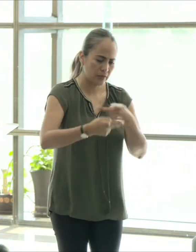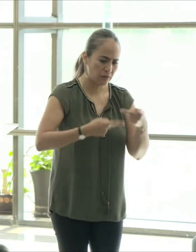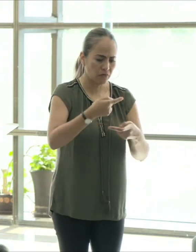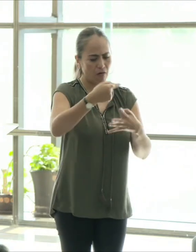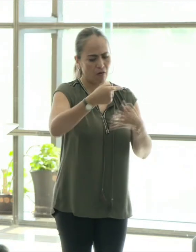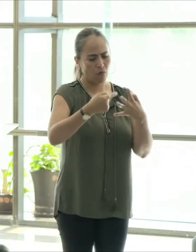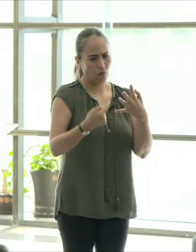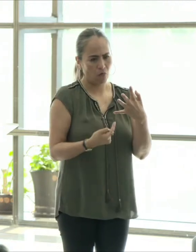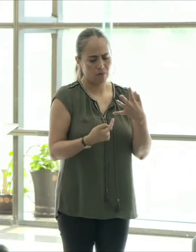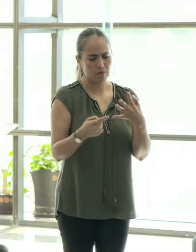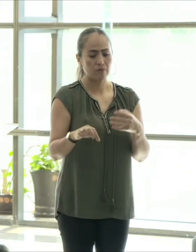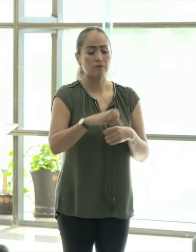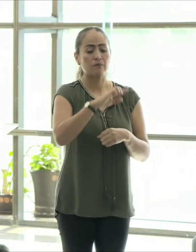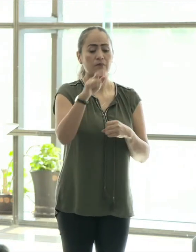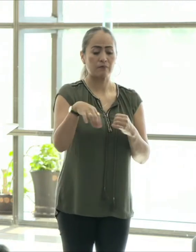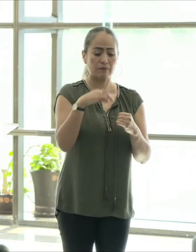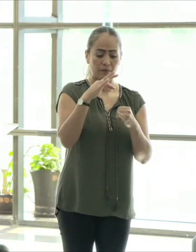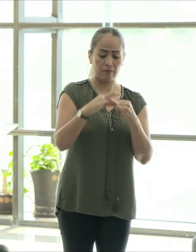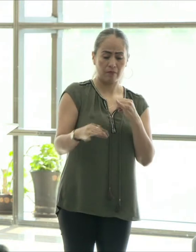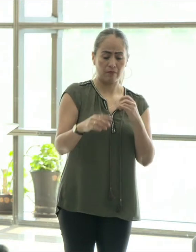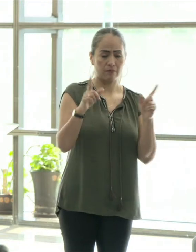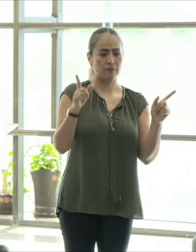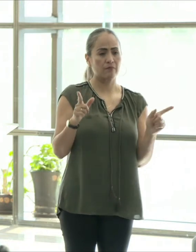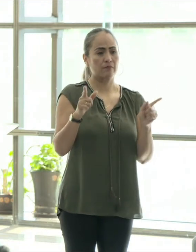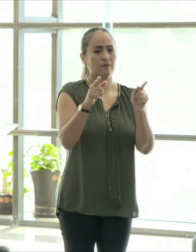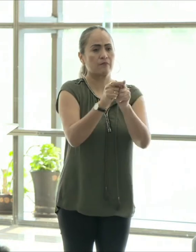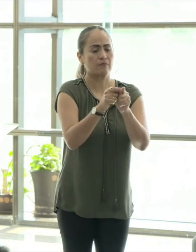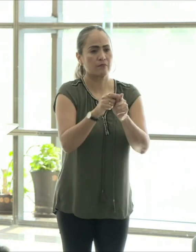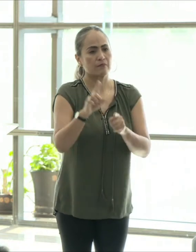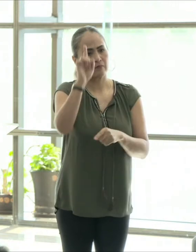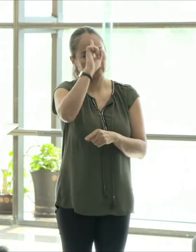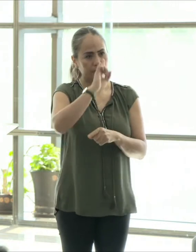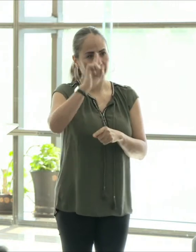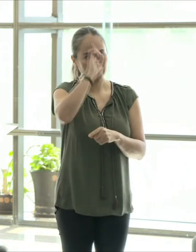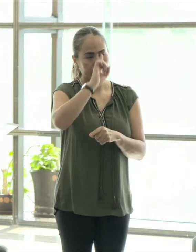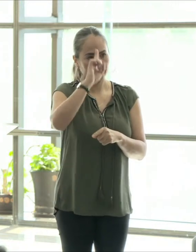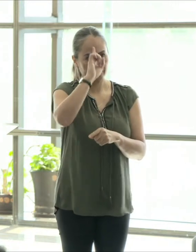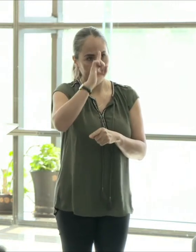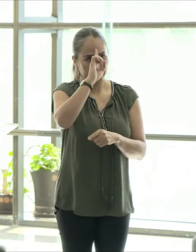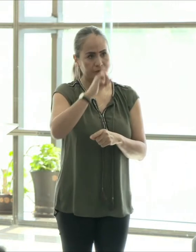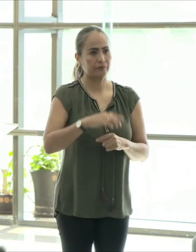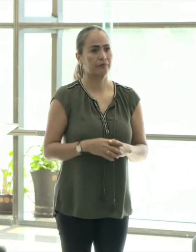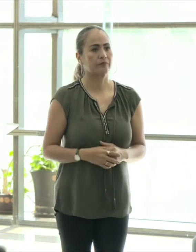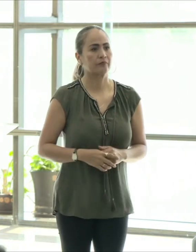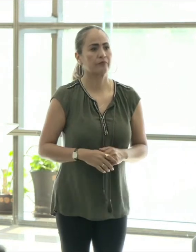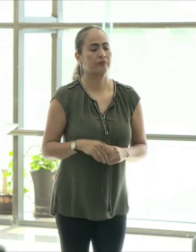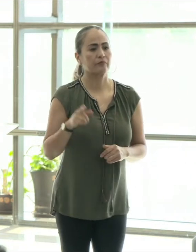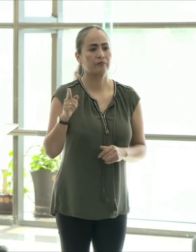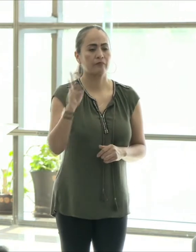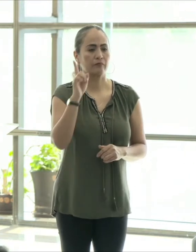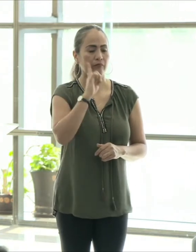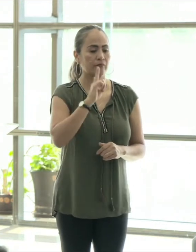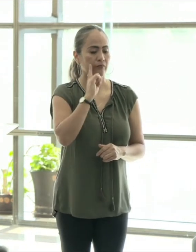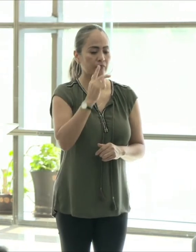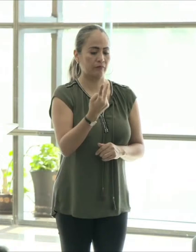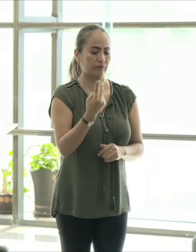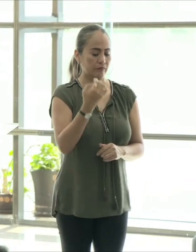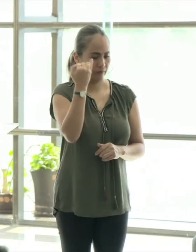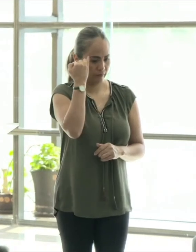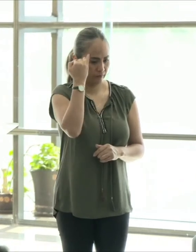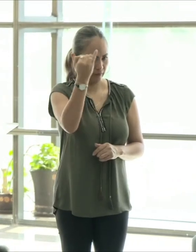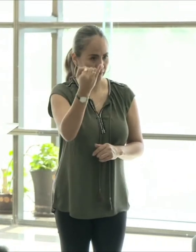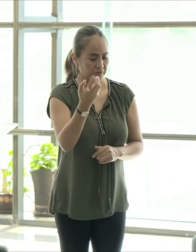y para terminar obviamente las conclusiones y recomendaciones que nos dan aquí las autoras creo que esto es muy importante